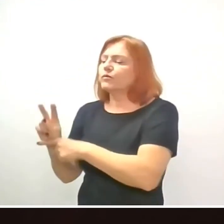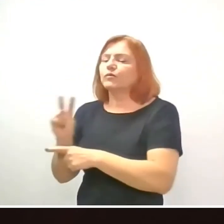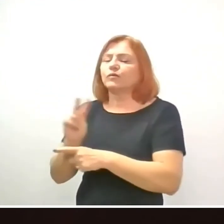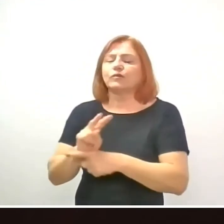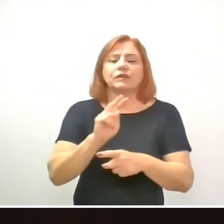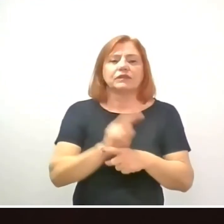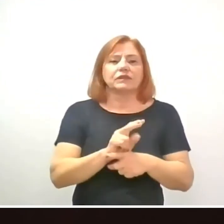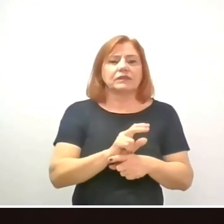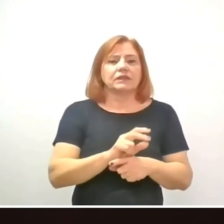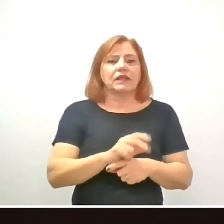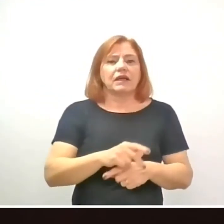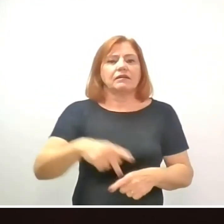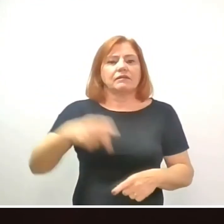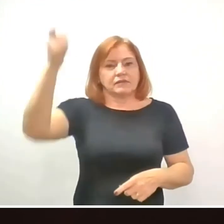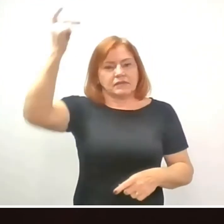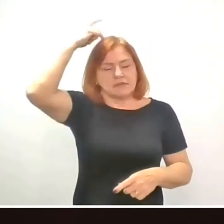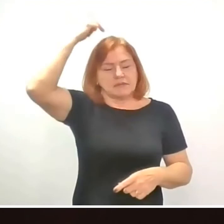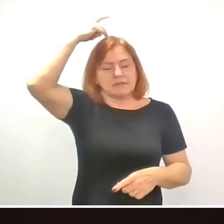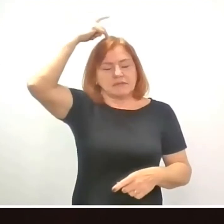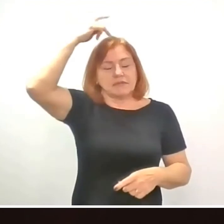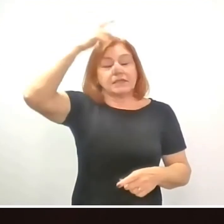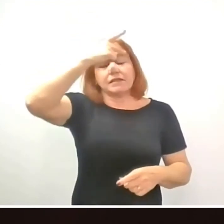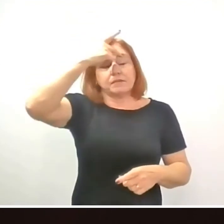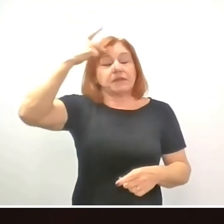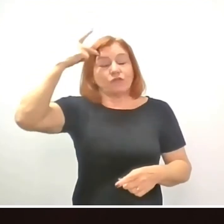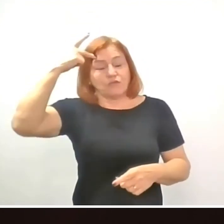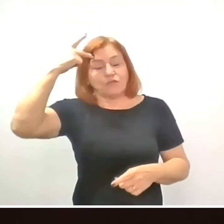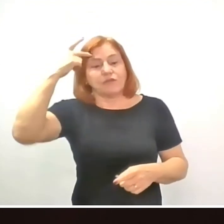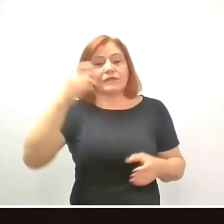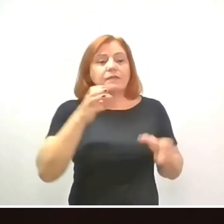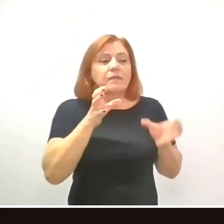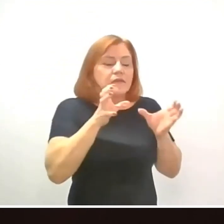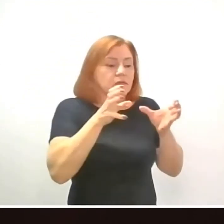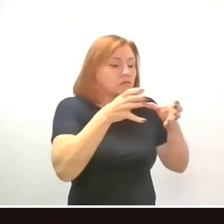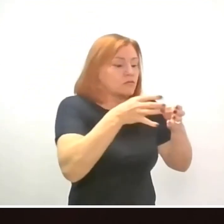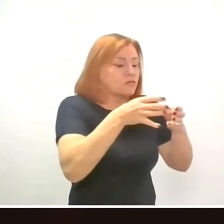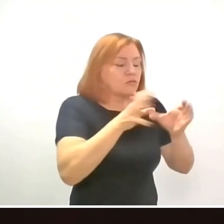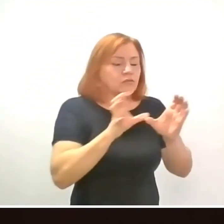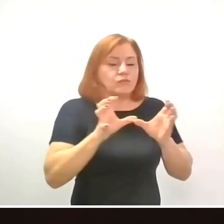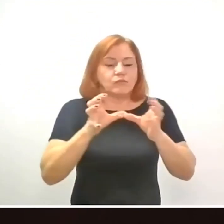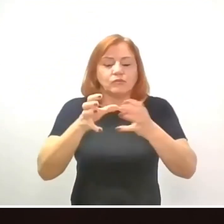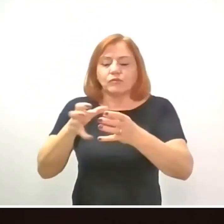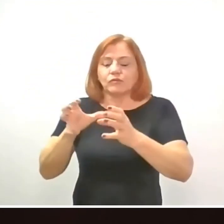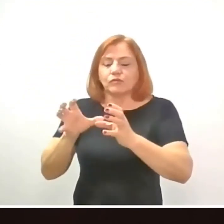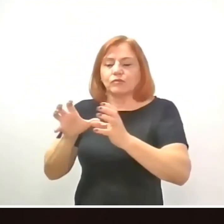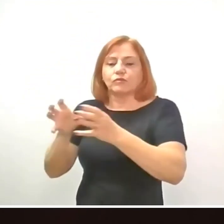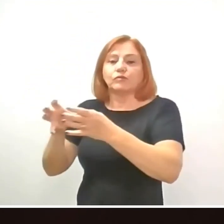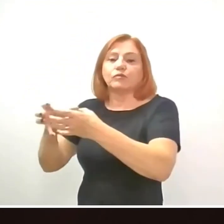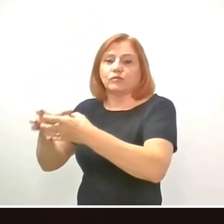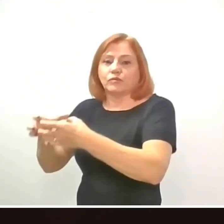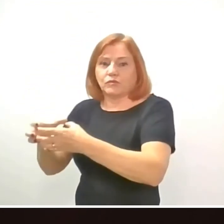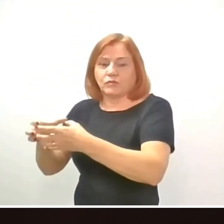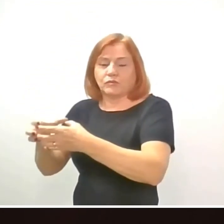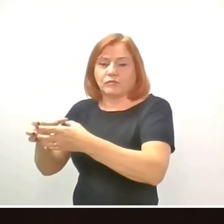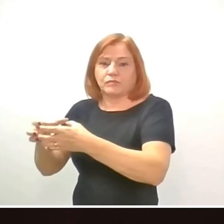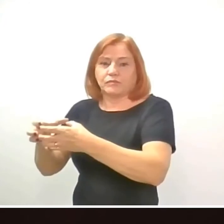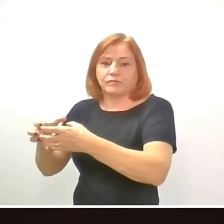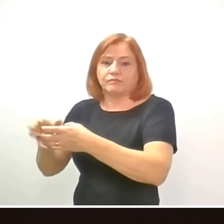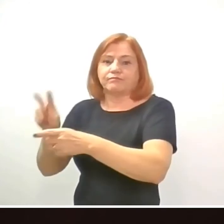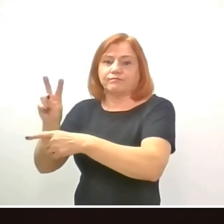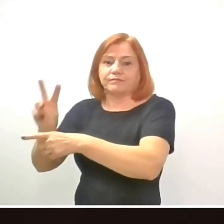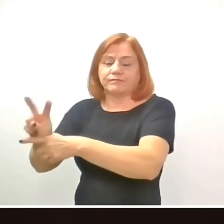um exército, não exército romano, mas o nosso exército espiritual nas ruas, exército de Cristo nas ruas,